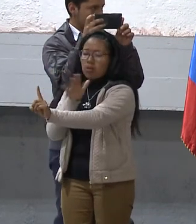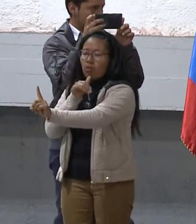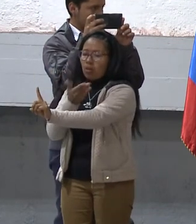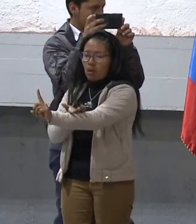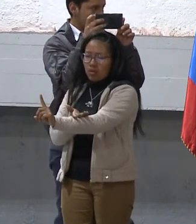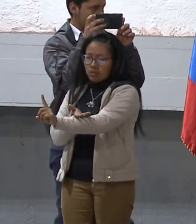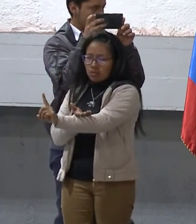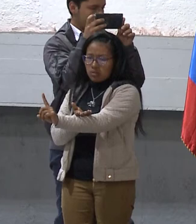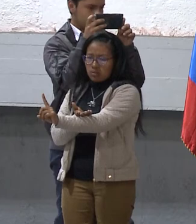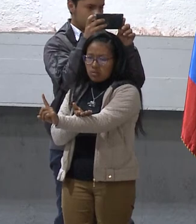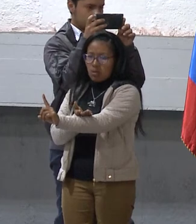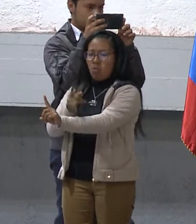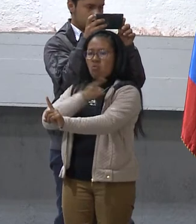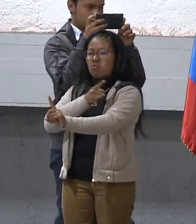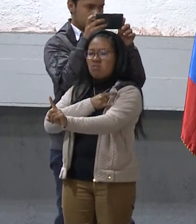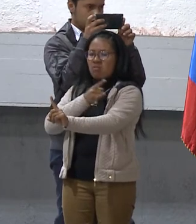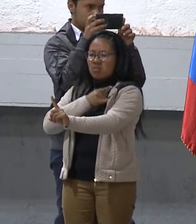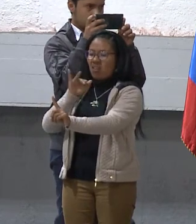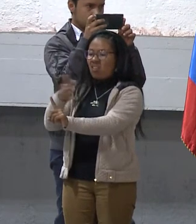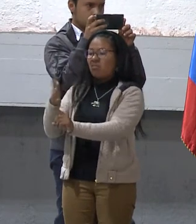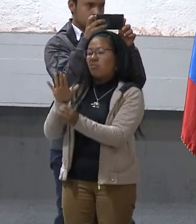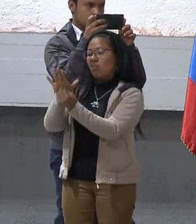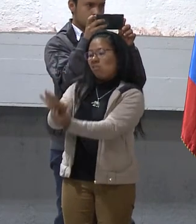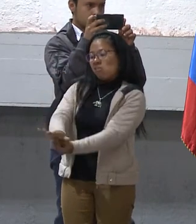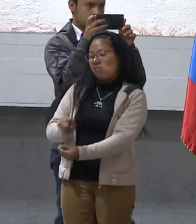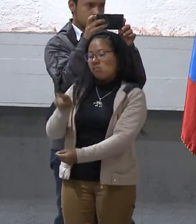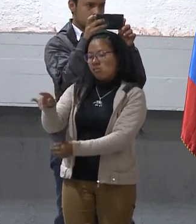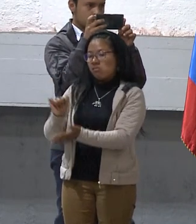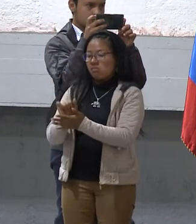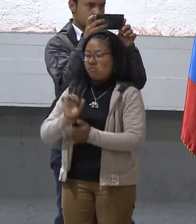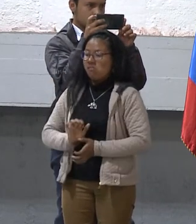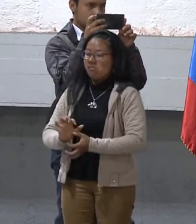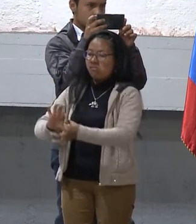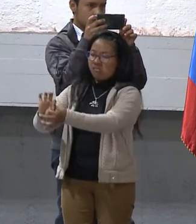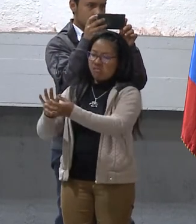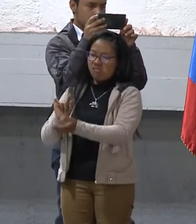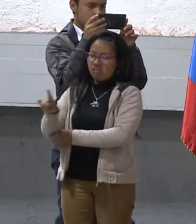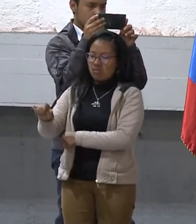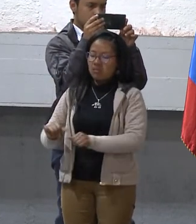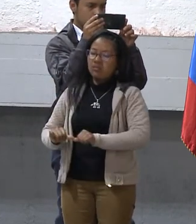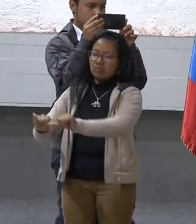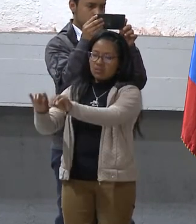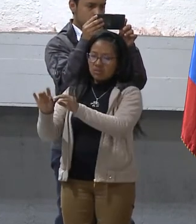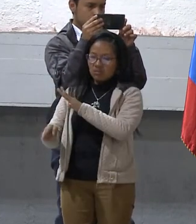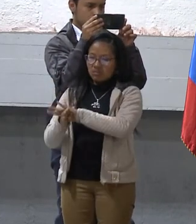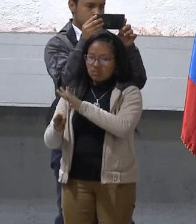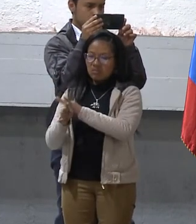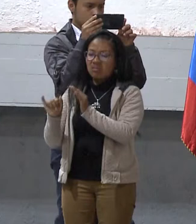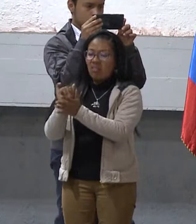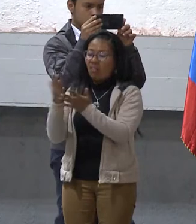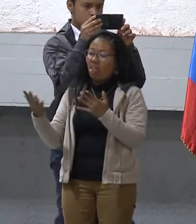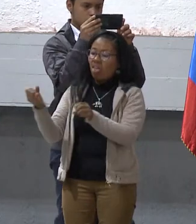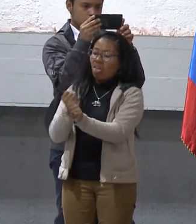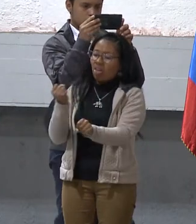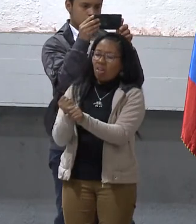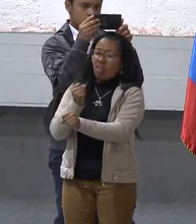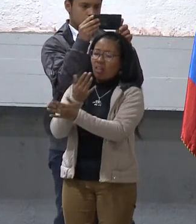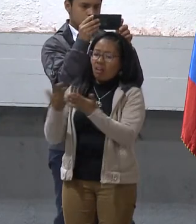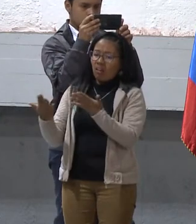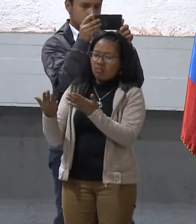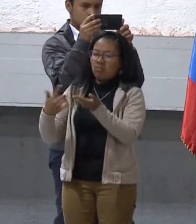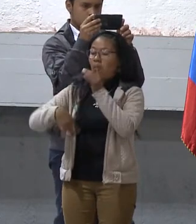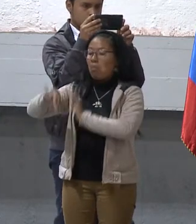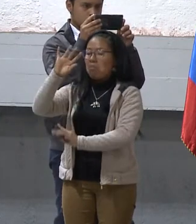universidad ha sido tratada con desidia sometida sistemáticamente por los distintos gobiernos de turno que han hecho primar sus intereses